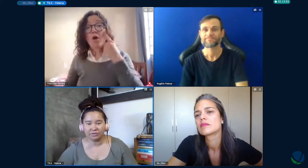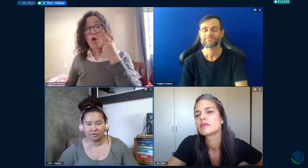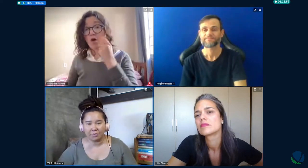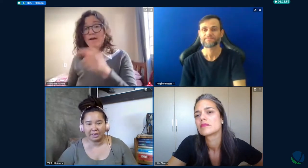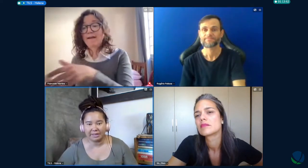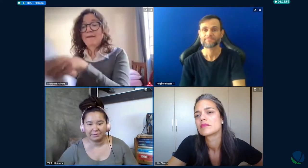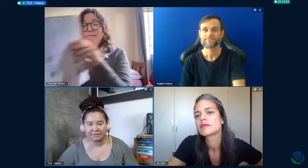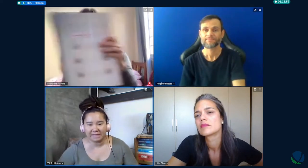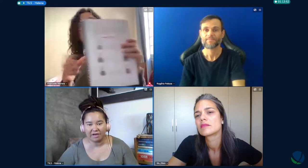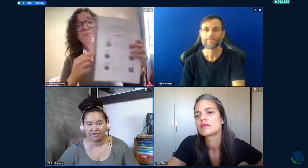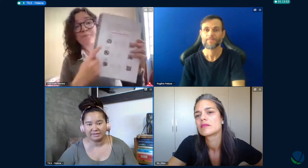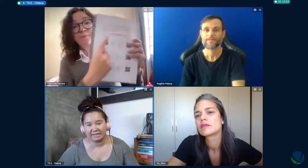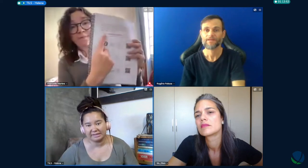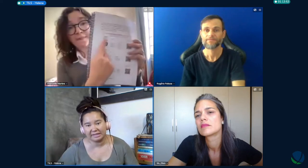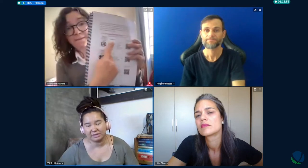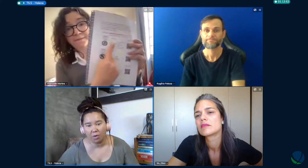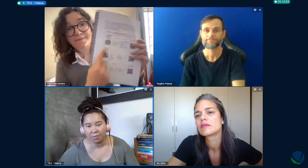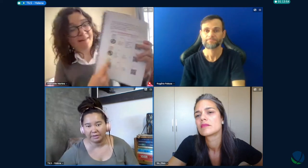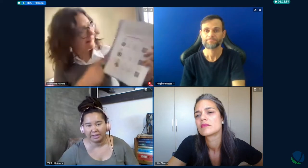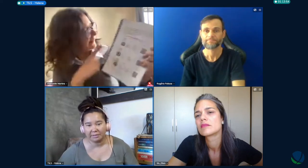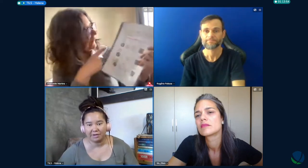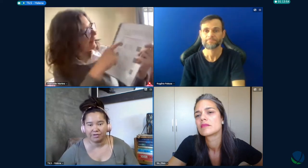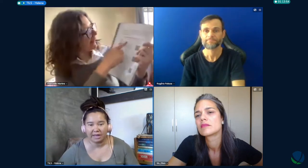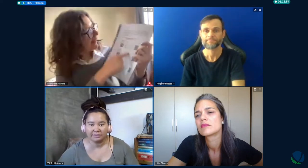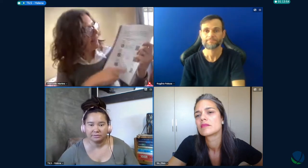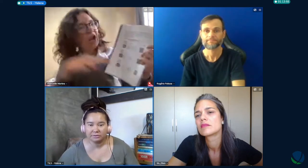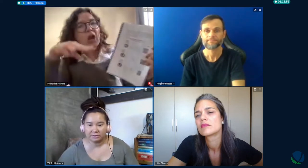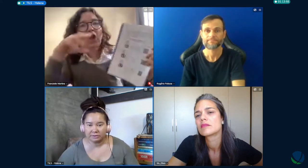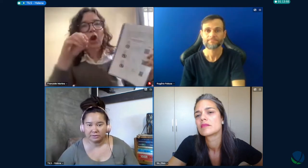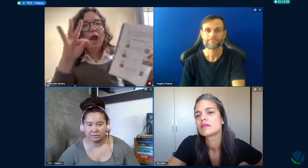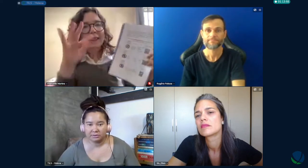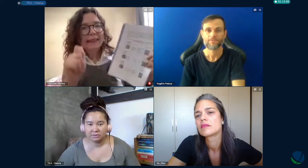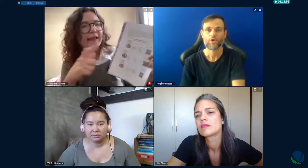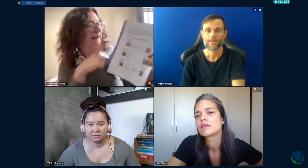oficial de como ela iria para o site. Isso aí seria só um modelo imaginado.